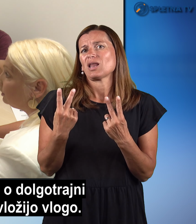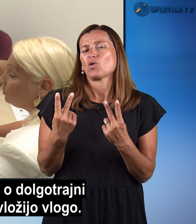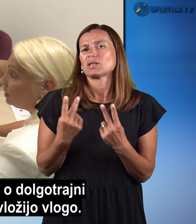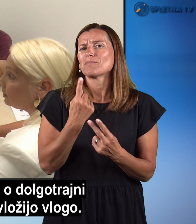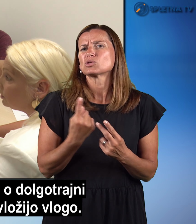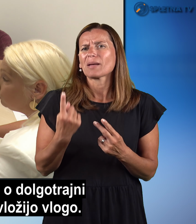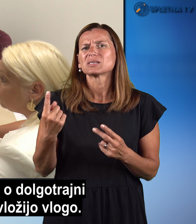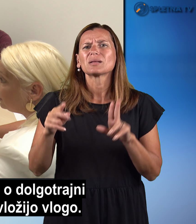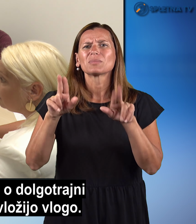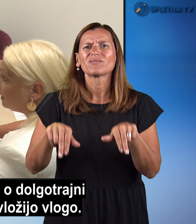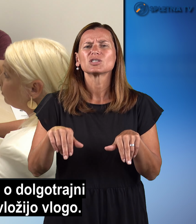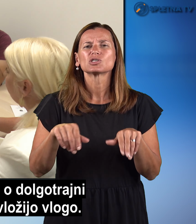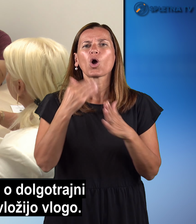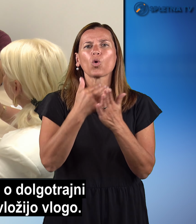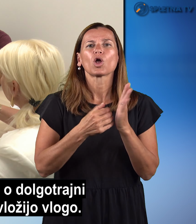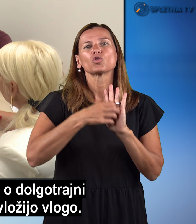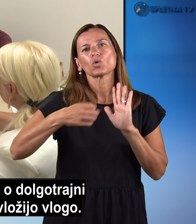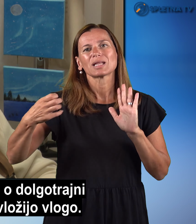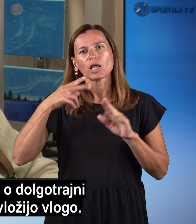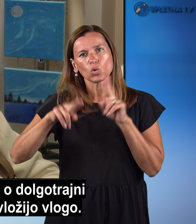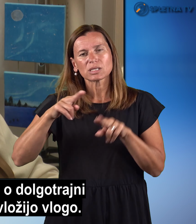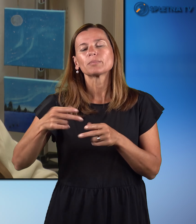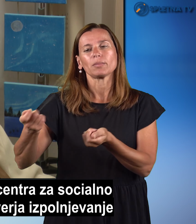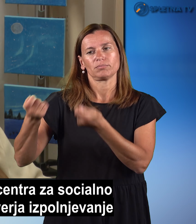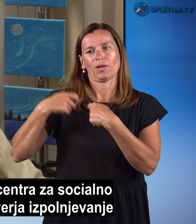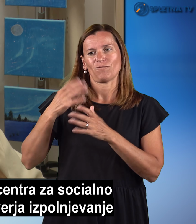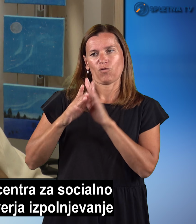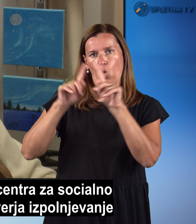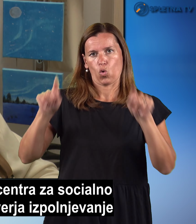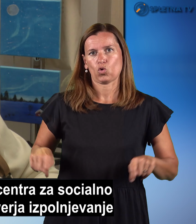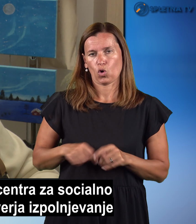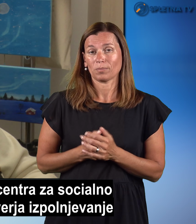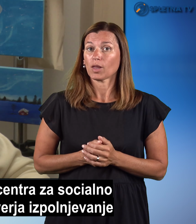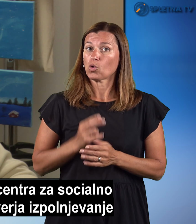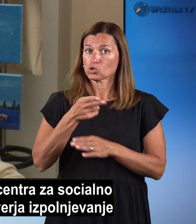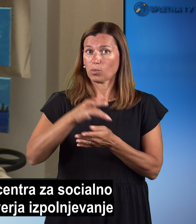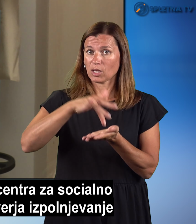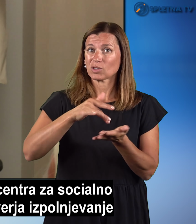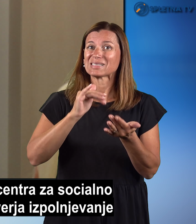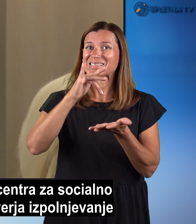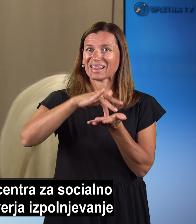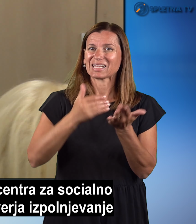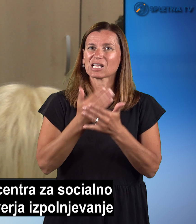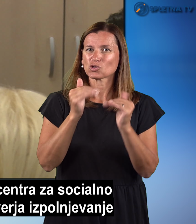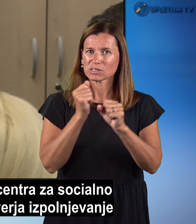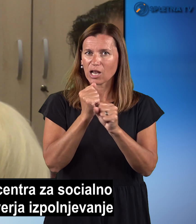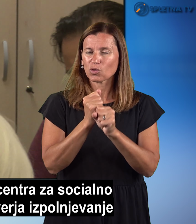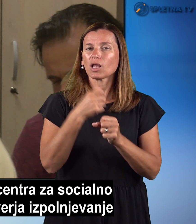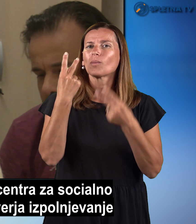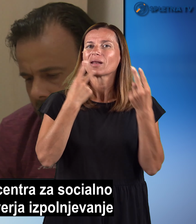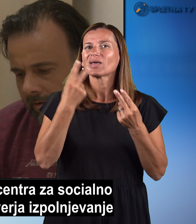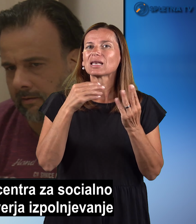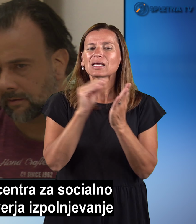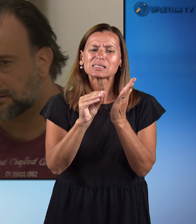iz zakona o dolgotrajni oskrbi, pri nas vložijo vlogo. Zdaj, vstopna točka Centra za socialno delo potem tudi